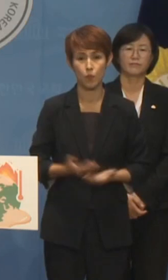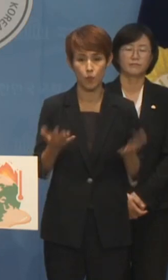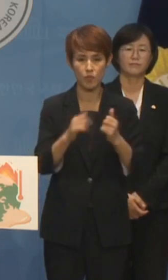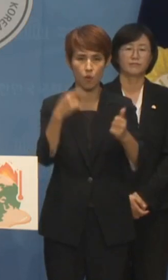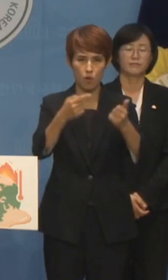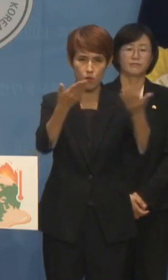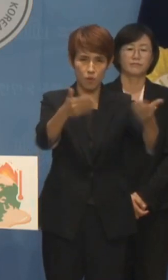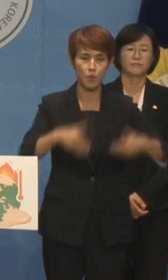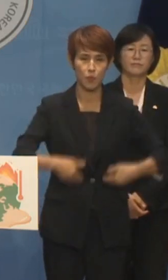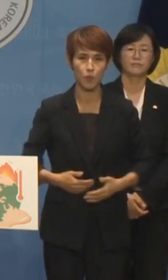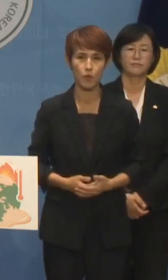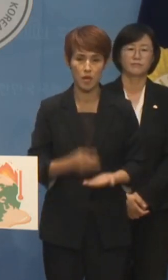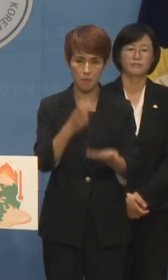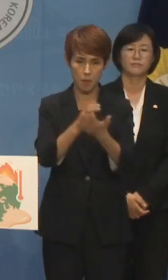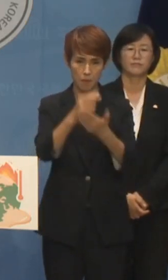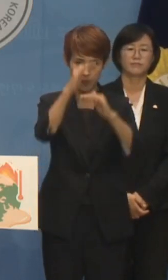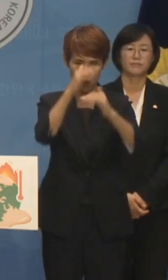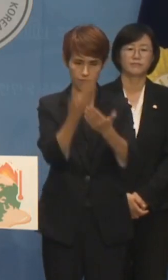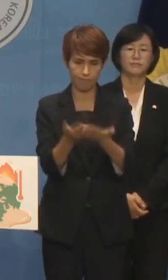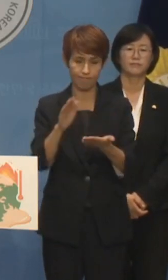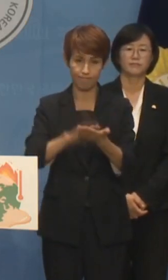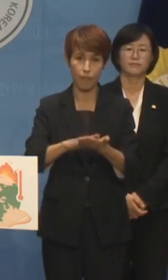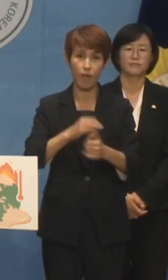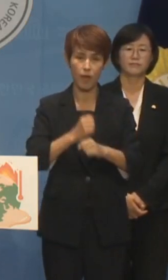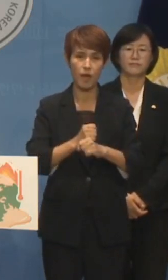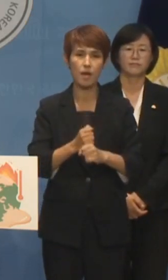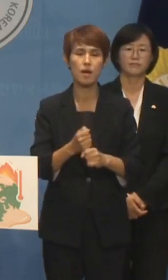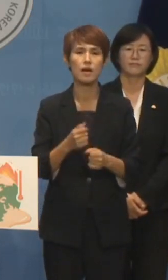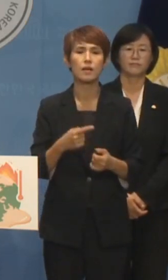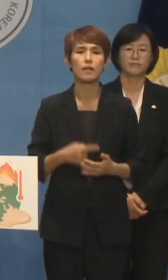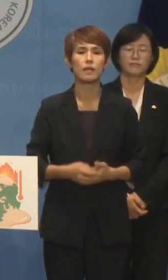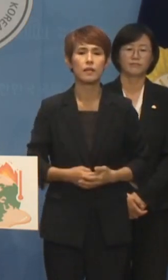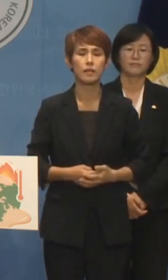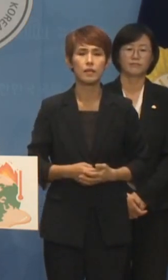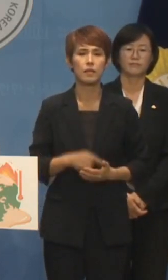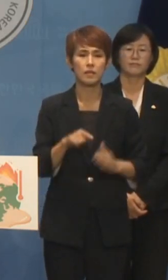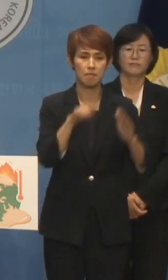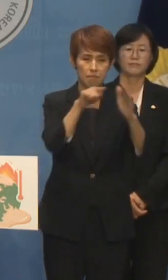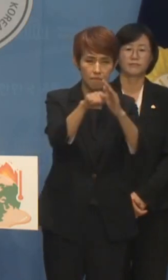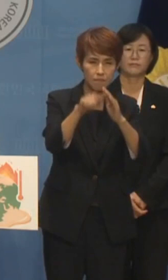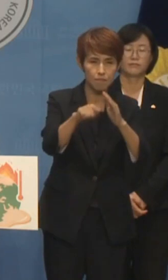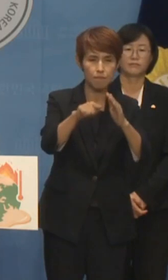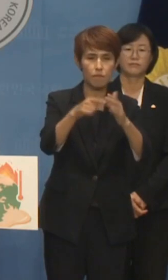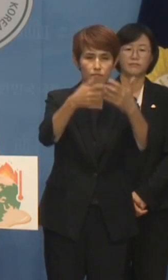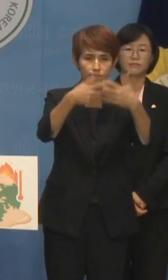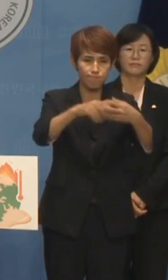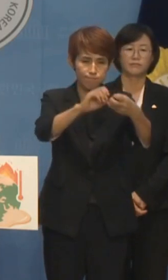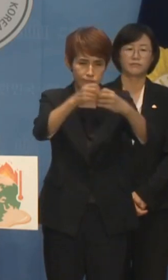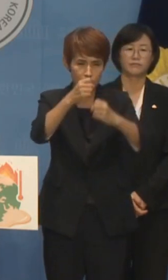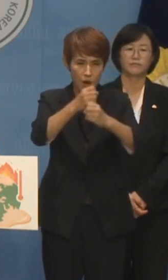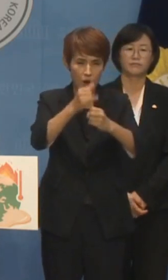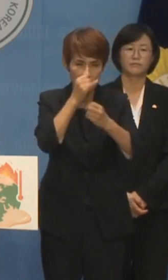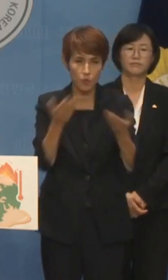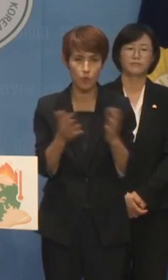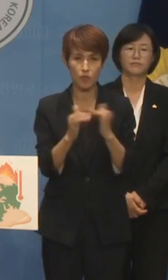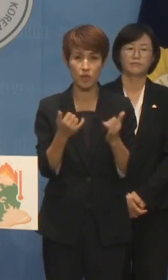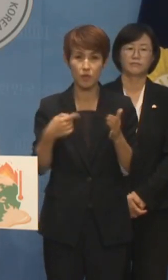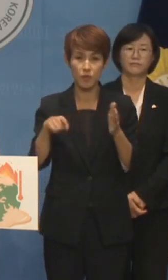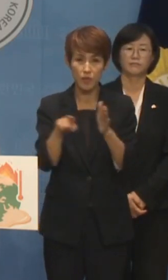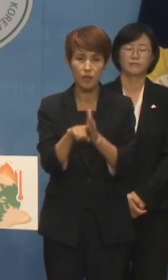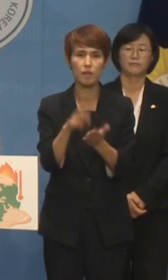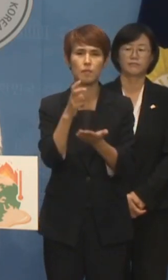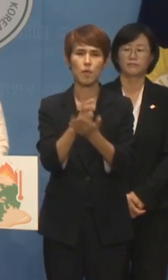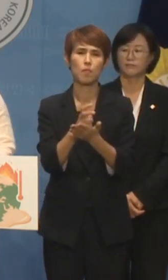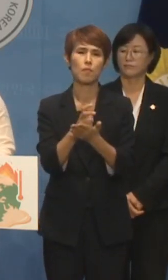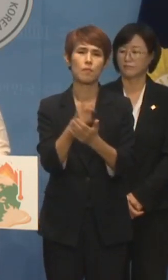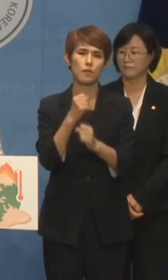같은 내용의 법 개정을 통해 설치 수리 노동자를 보호할 수 있는 실효성 있는 대책을 마련해 줄 것을